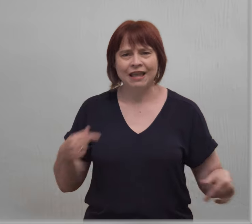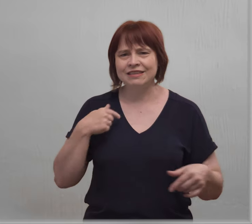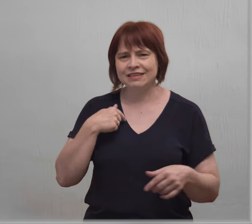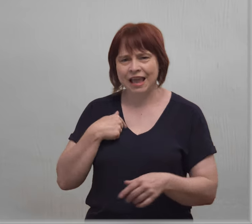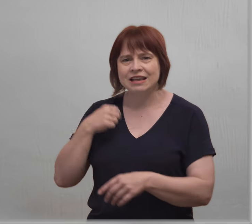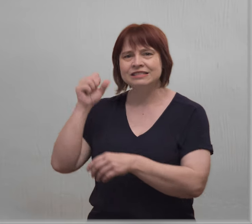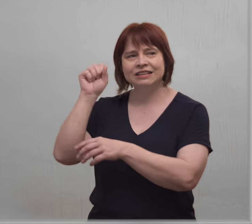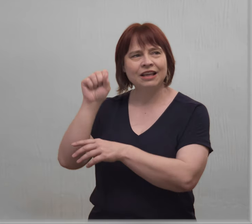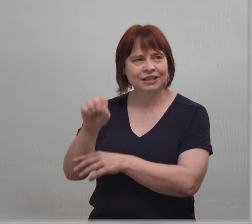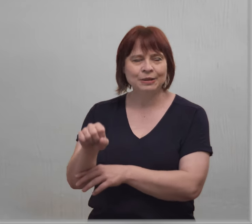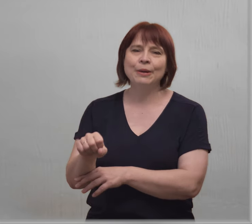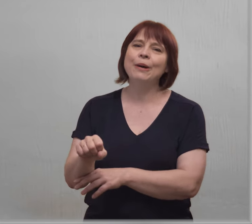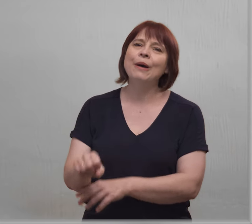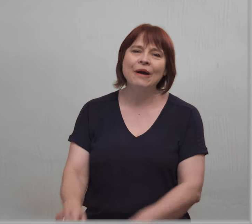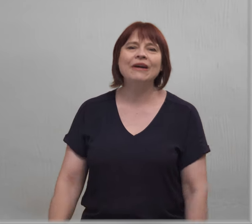я